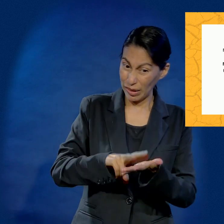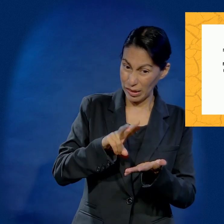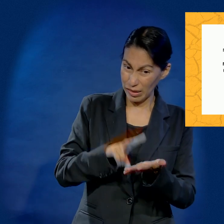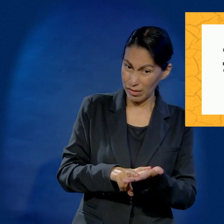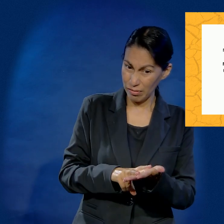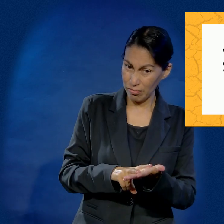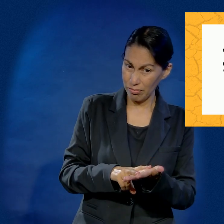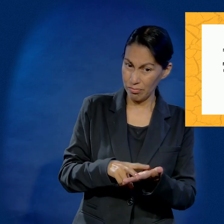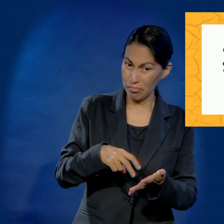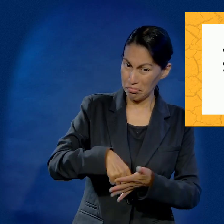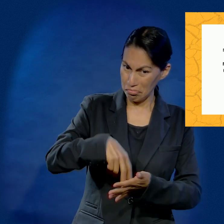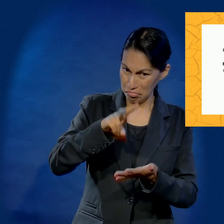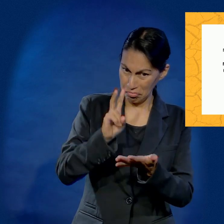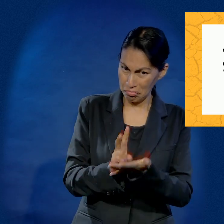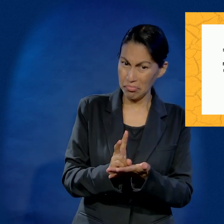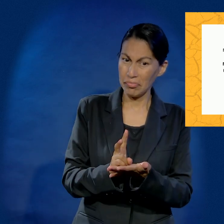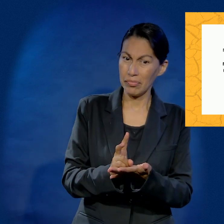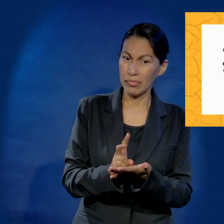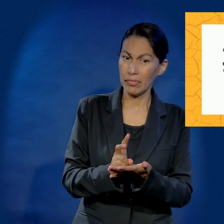¿Cómo se llamaba este varón?